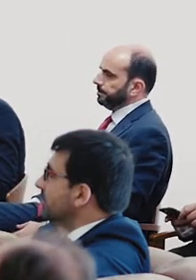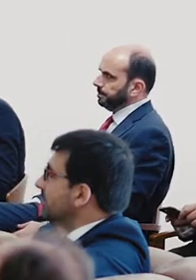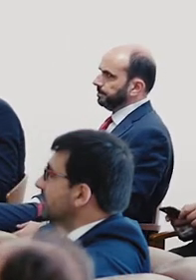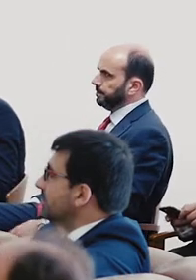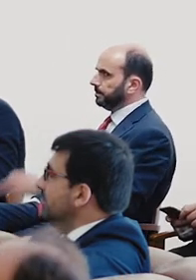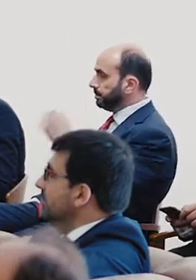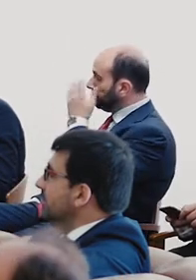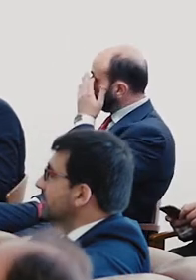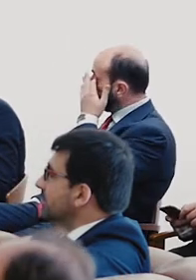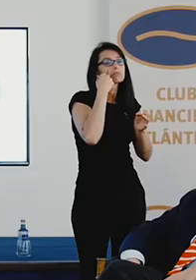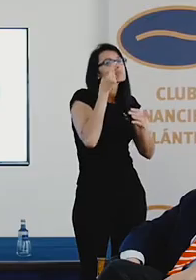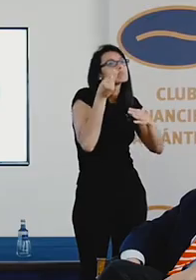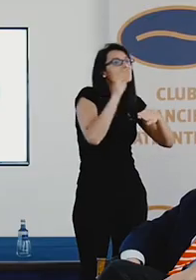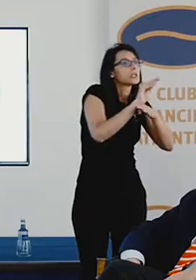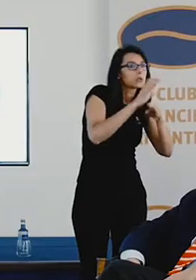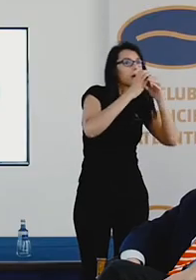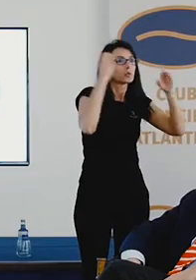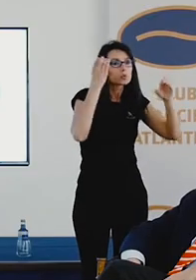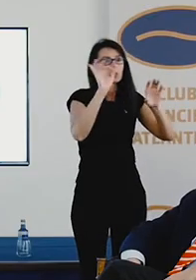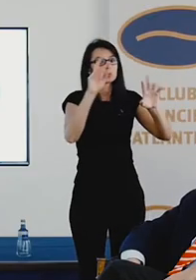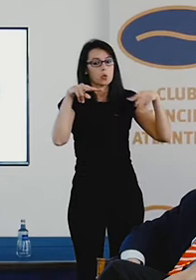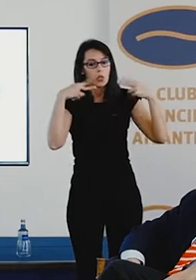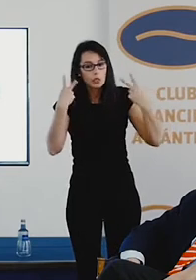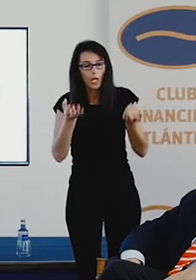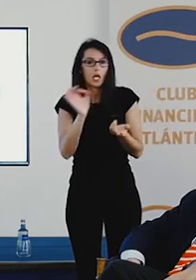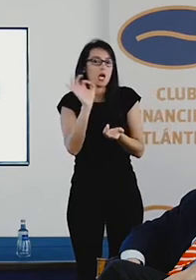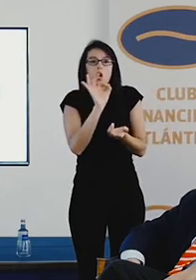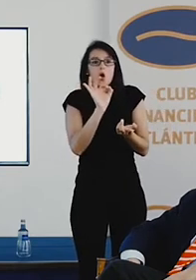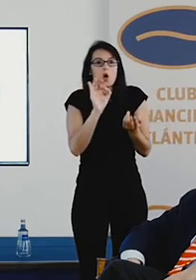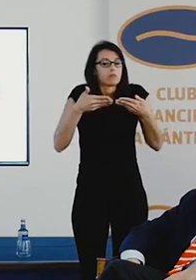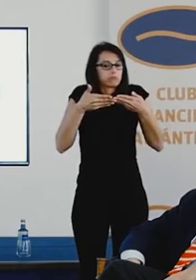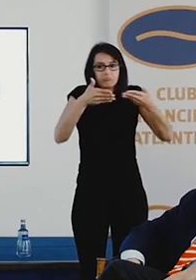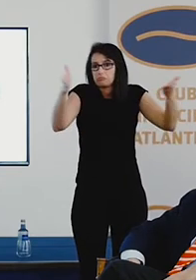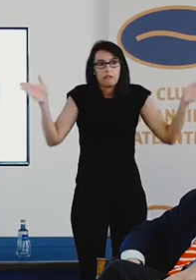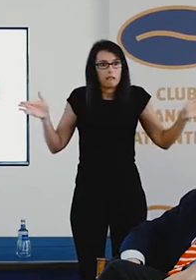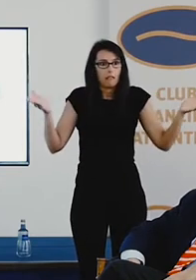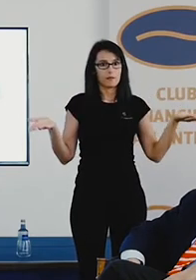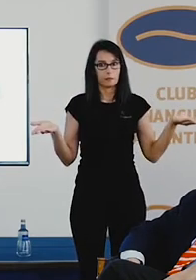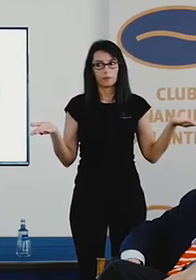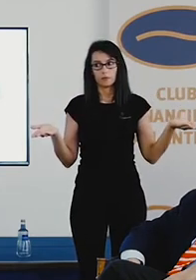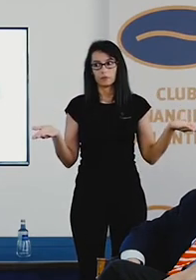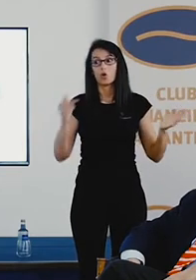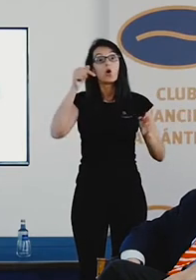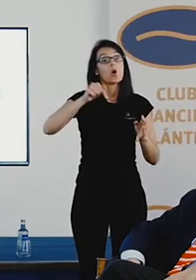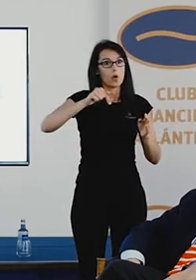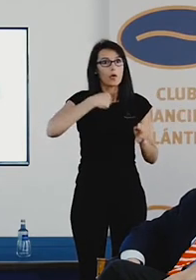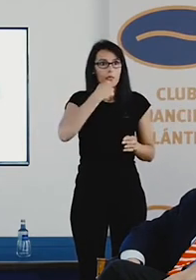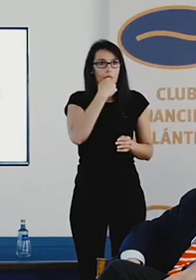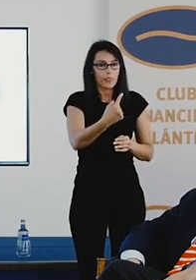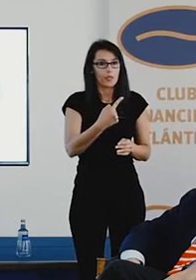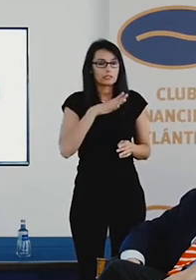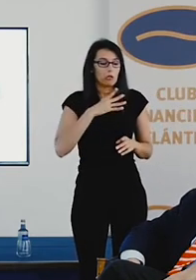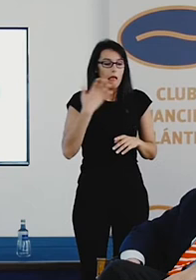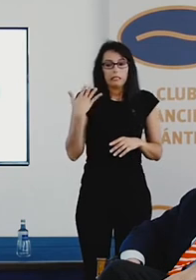ideas de que podéis patrocinar una etapa, el autobús, la cena, pero estamos absolutamente abiertos. Y sobre todo, y hoy lo puedo decir, estaba